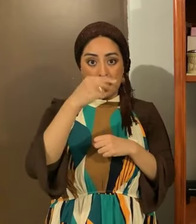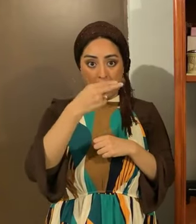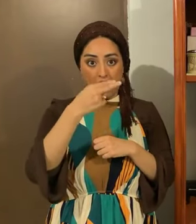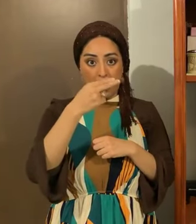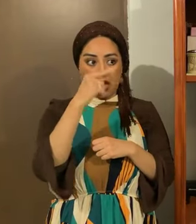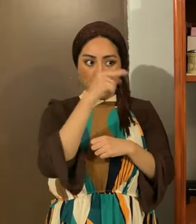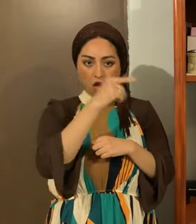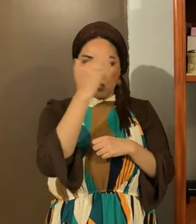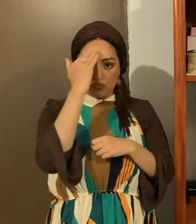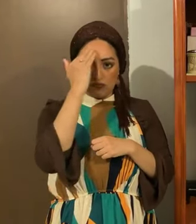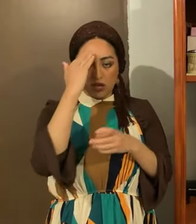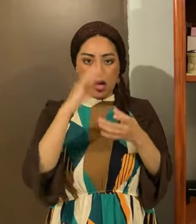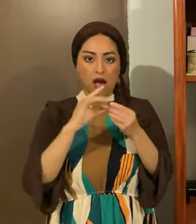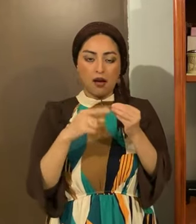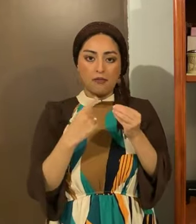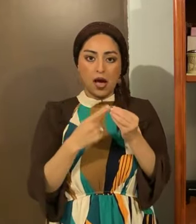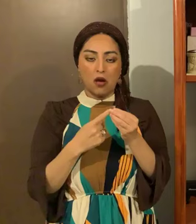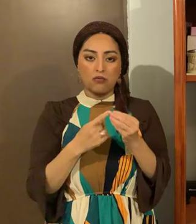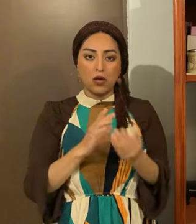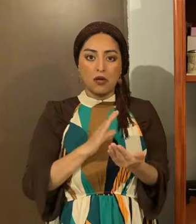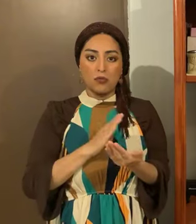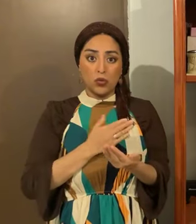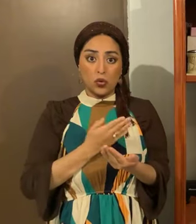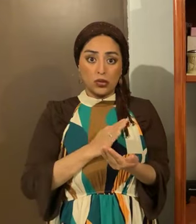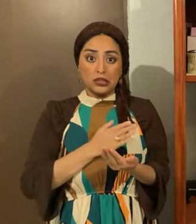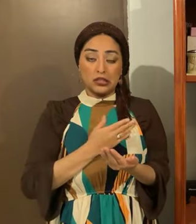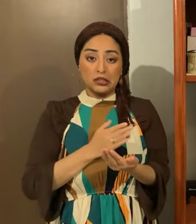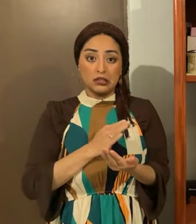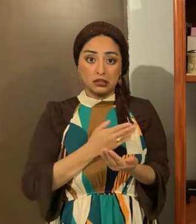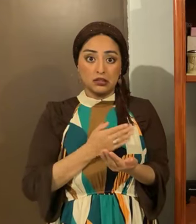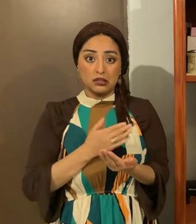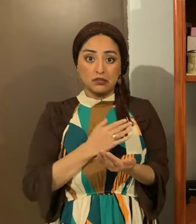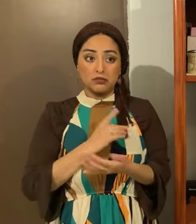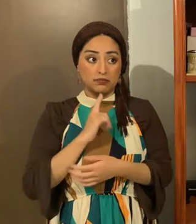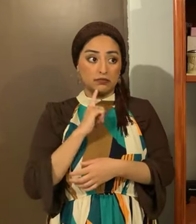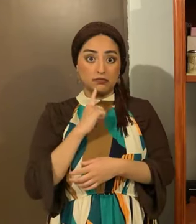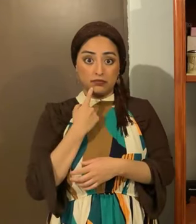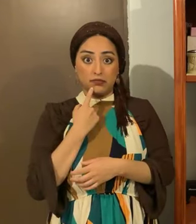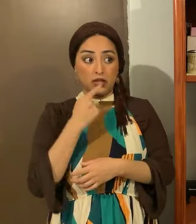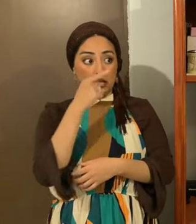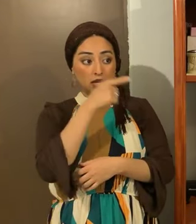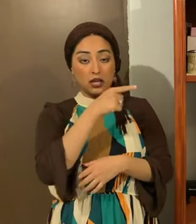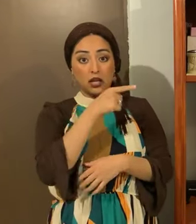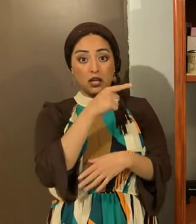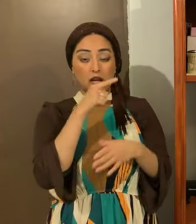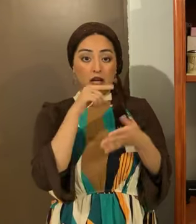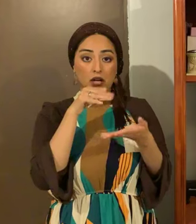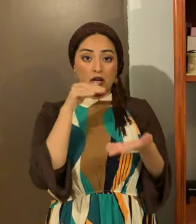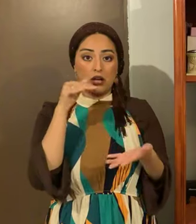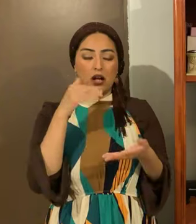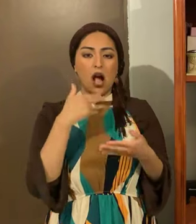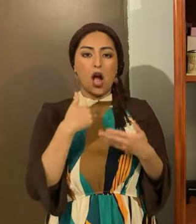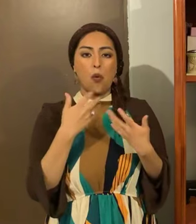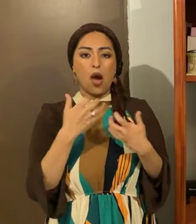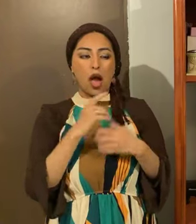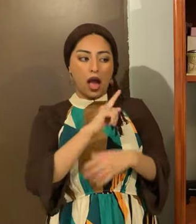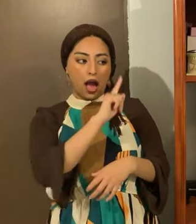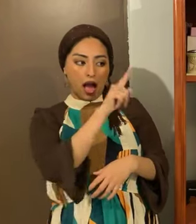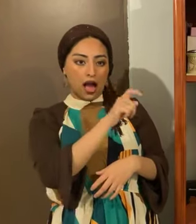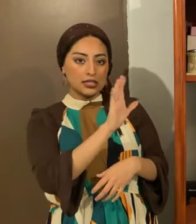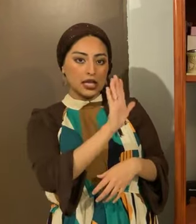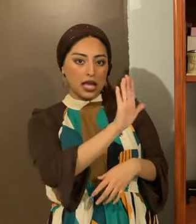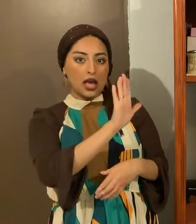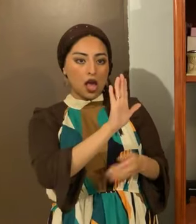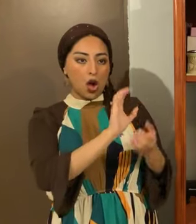tiene conocimiento de música, y música, pues, en serio. Él estudió, yo le quise pedir su